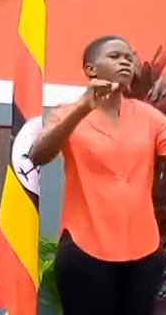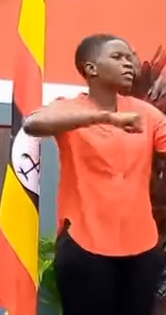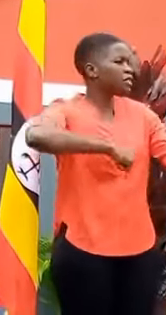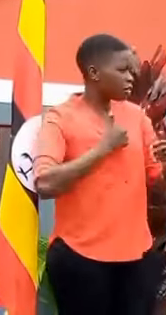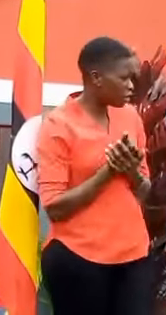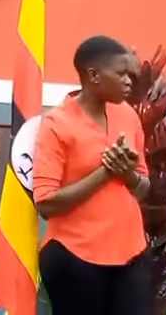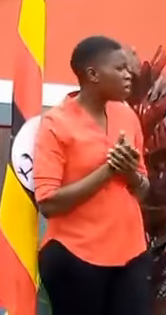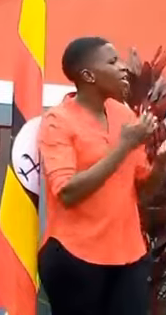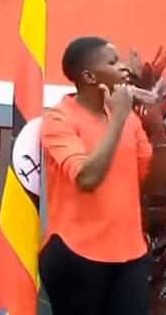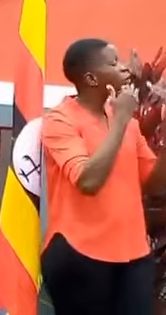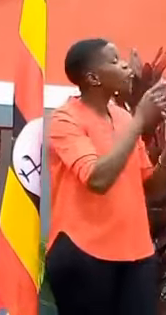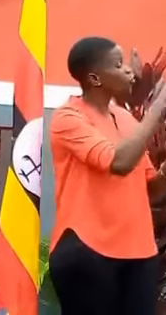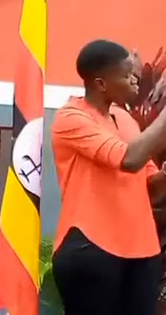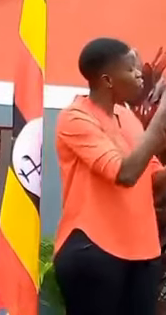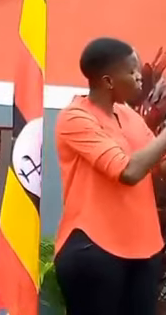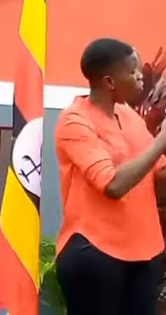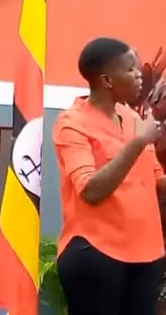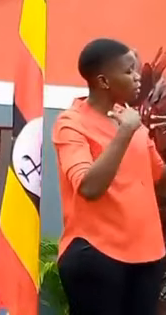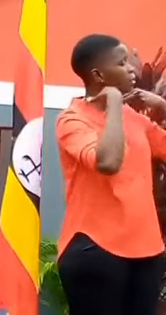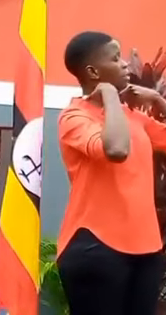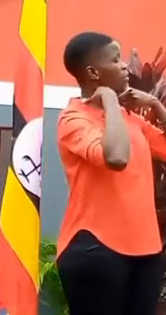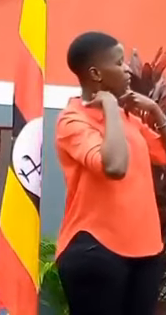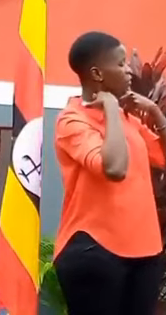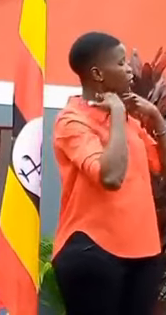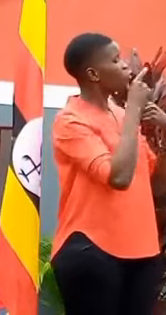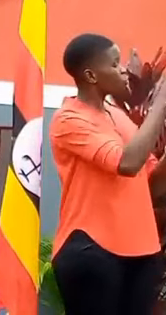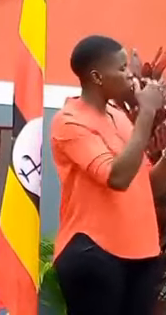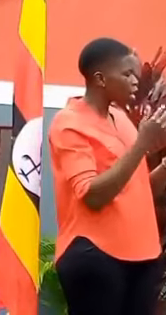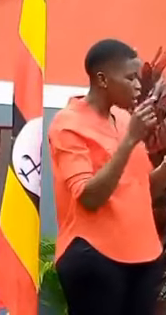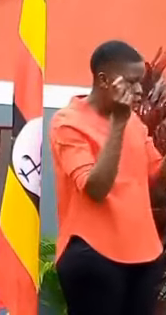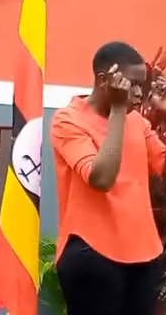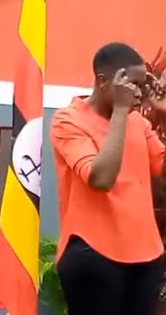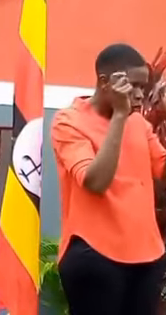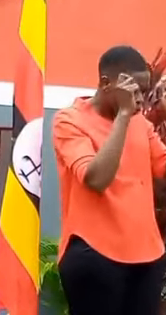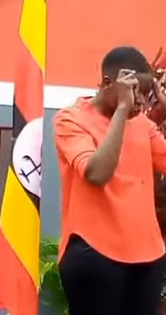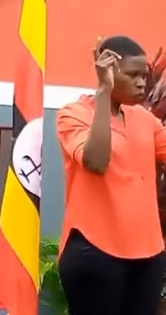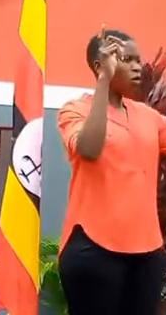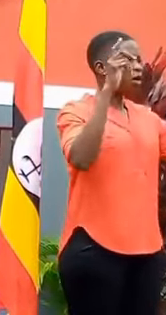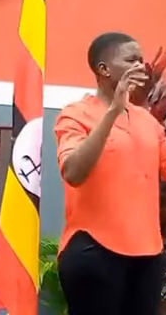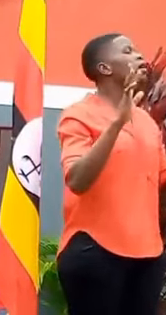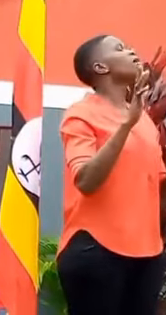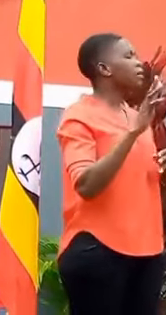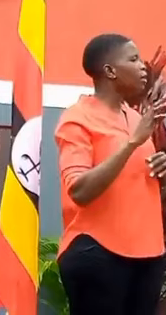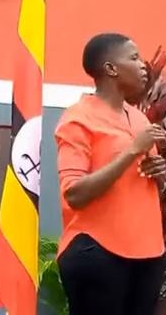kulaba nti mubadde basibe fena tuli basibe aba NRM bokka be batamanyi nti basibe